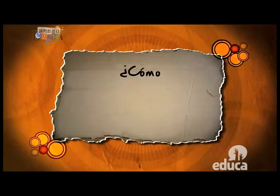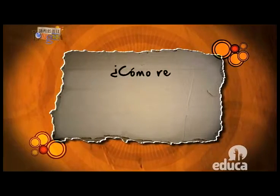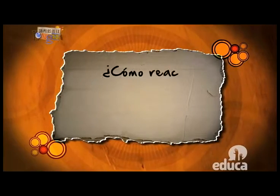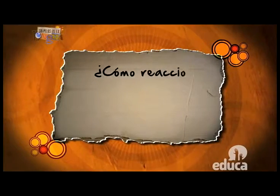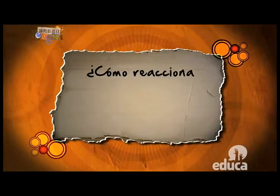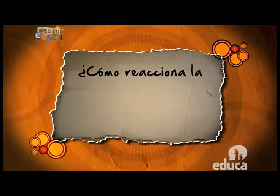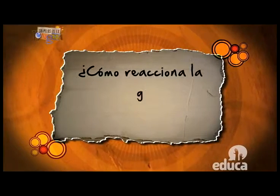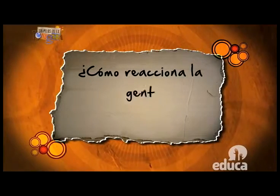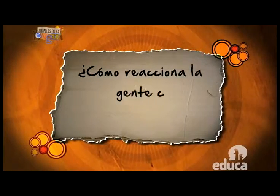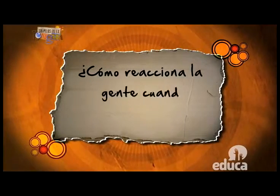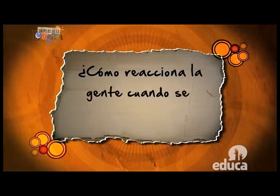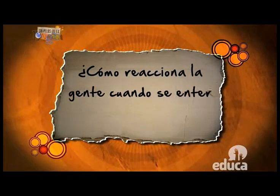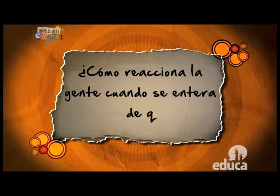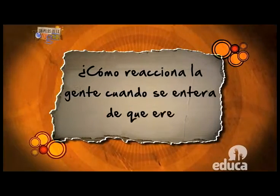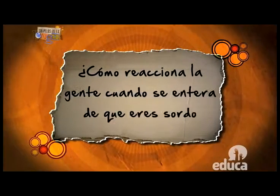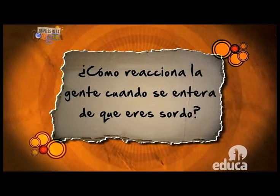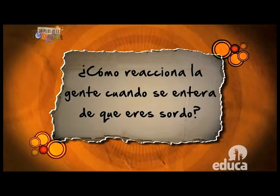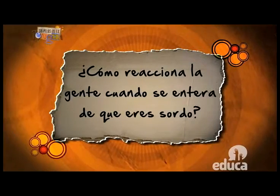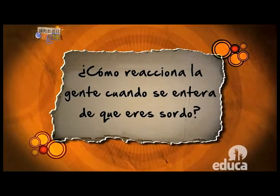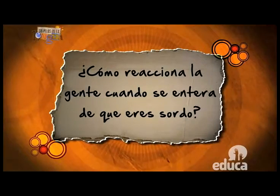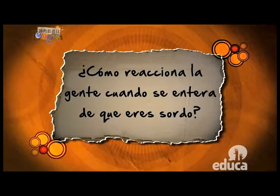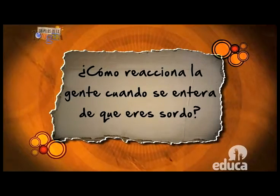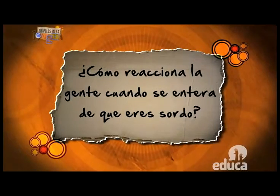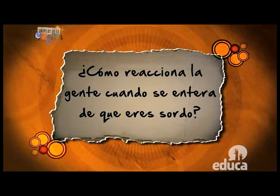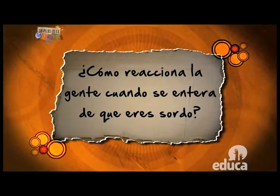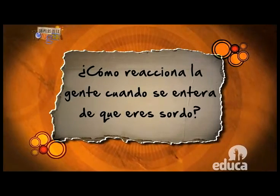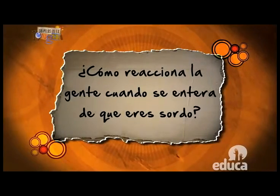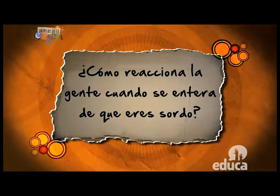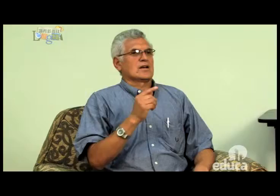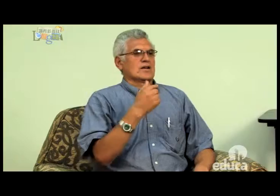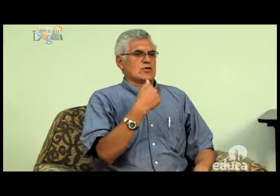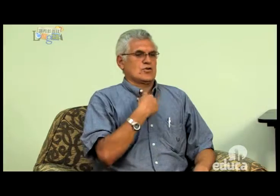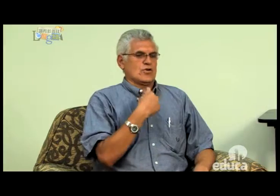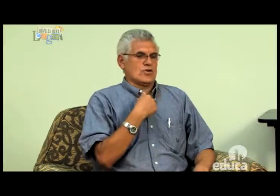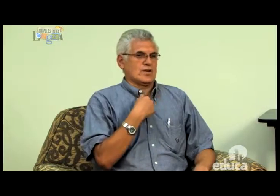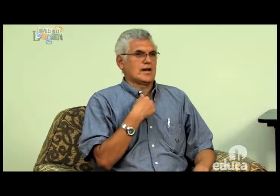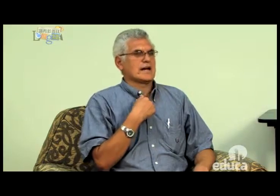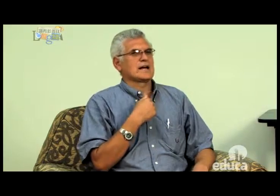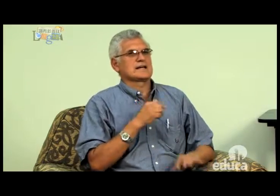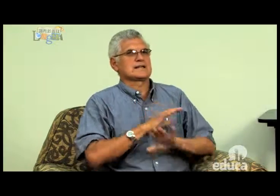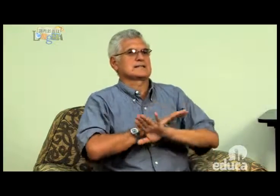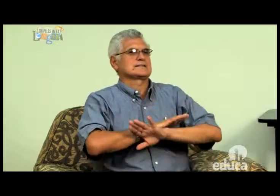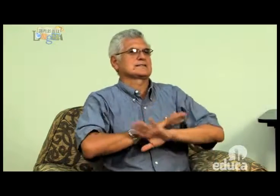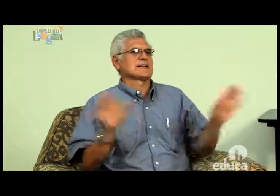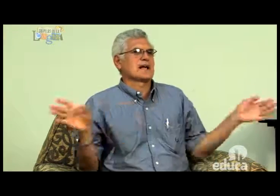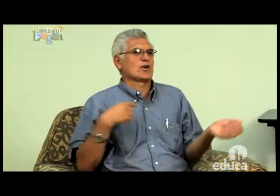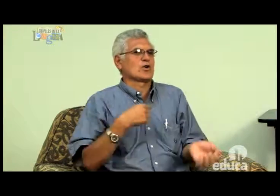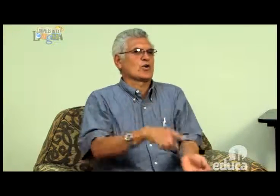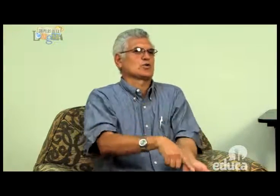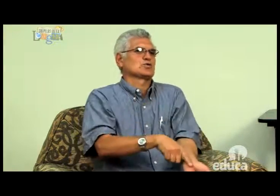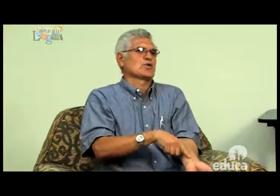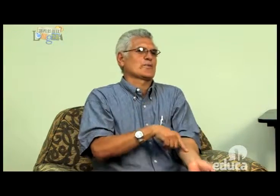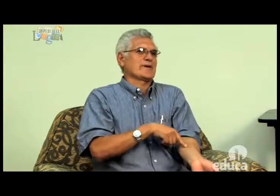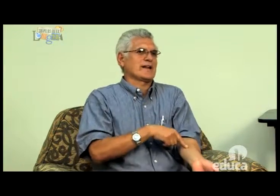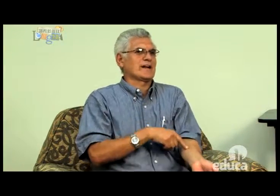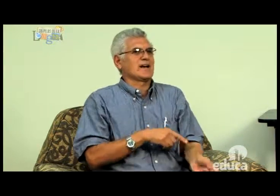¿Cómo reacciona la gente cuando se entera que eres sordo? ninguna experiencia